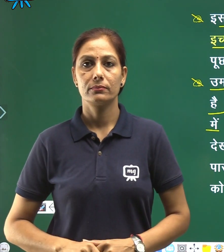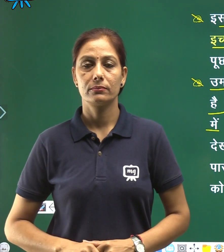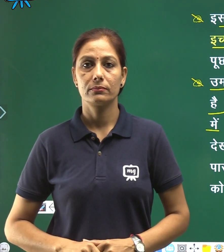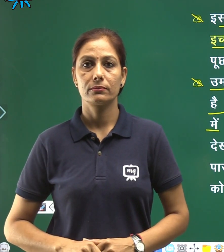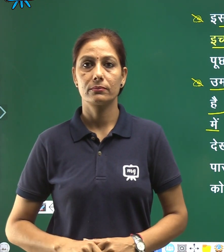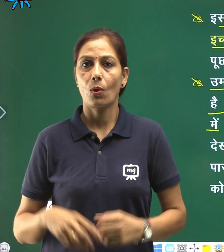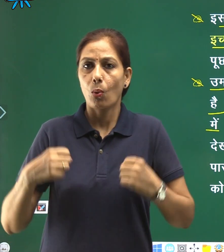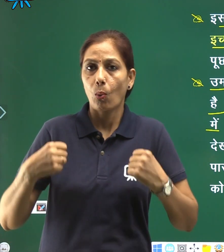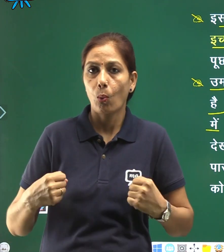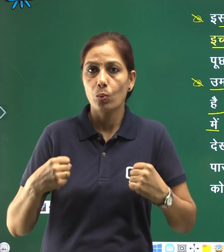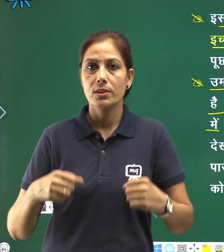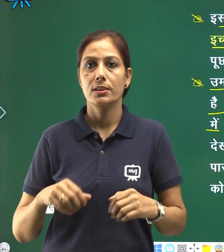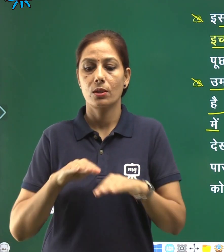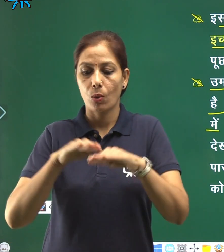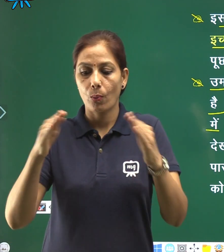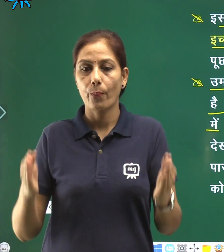कुर्सी मेज की तरह